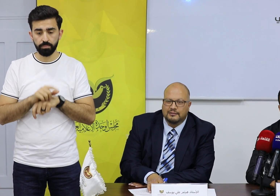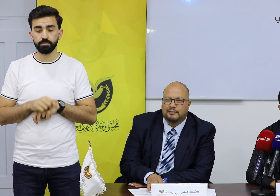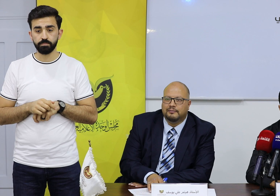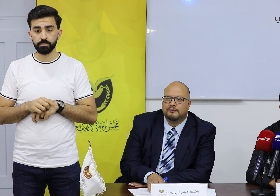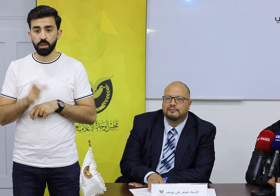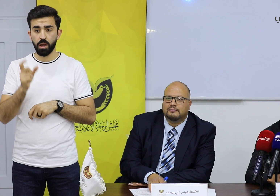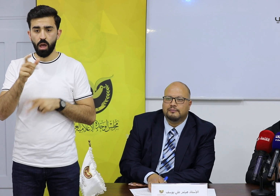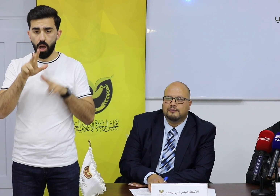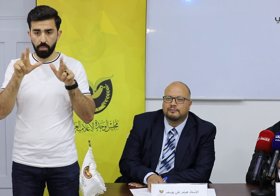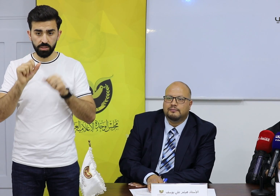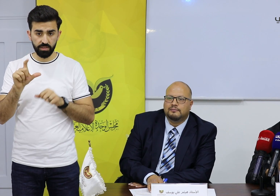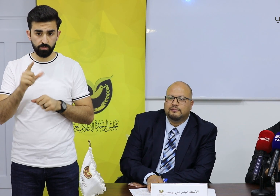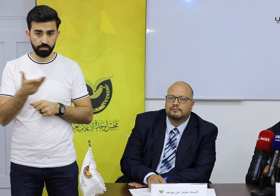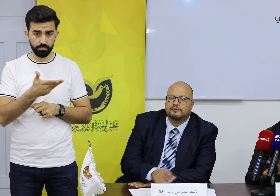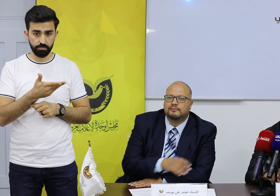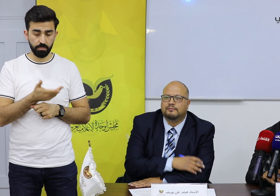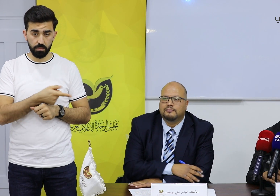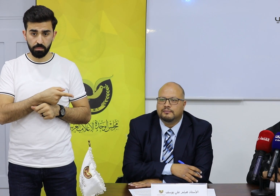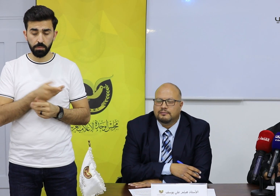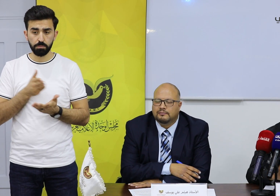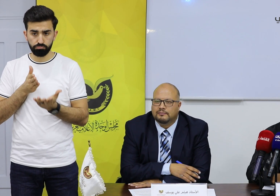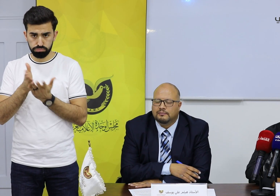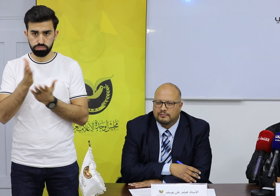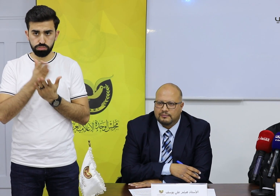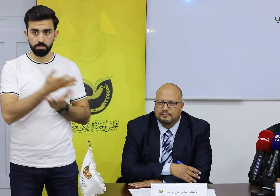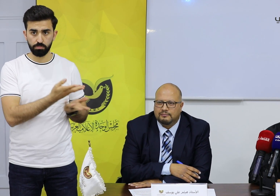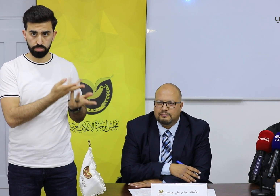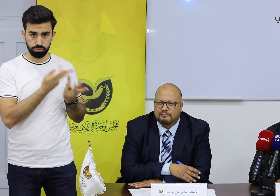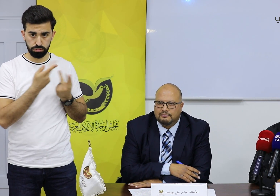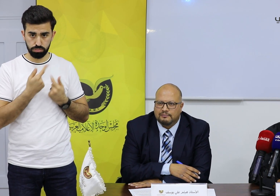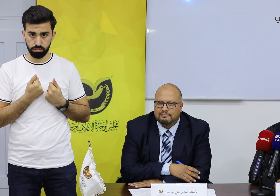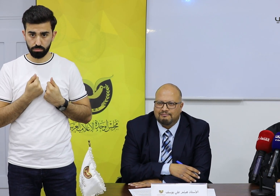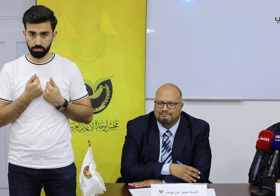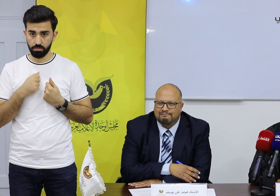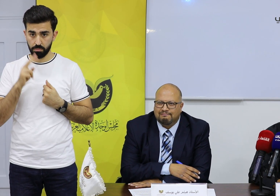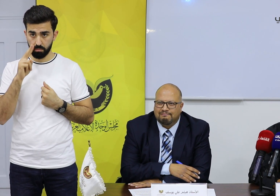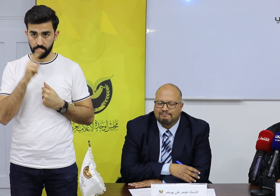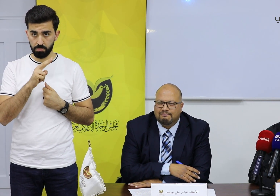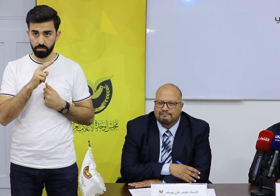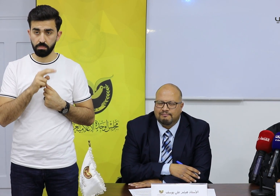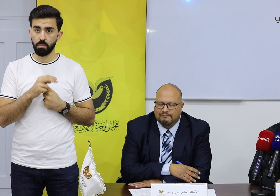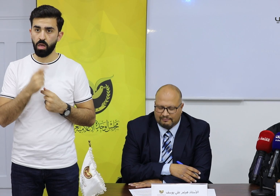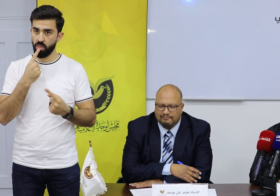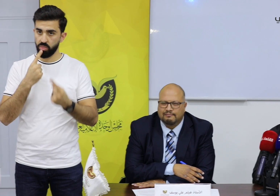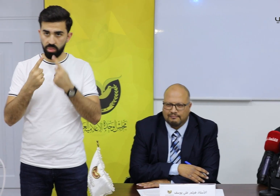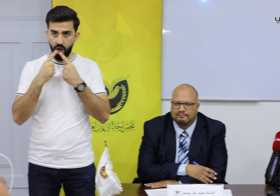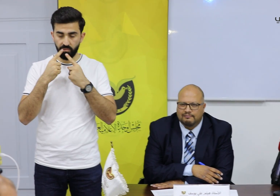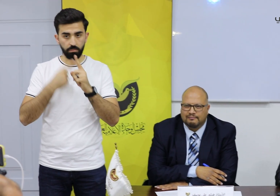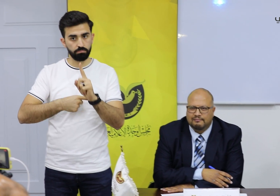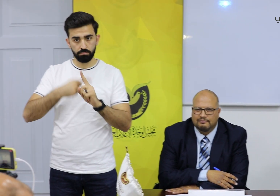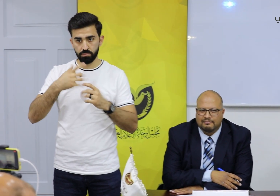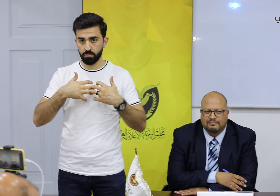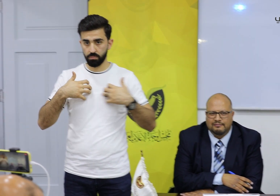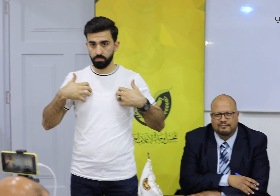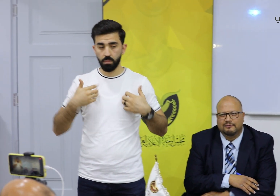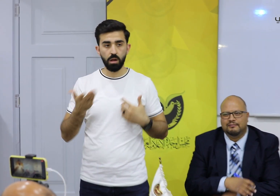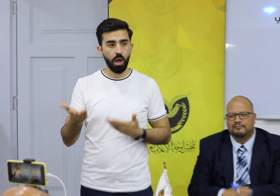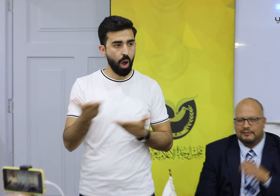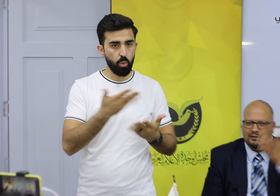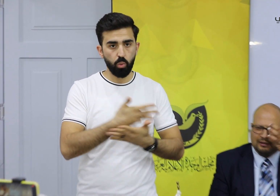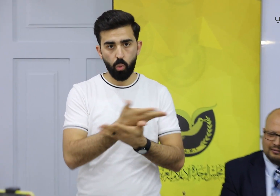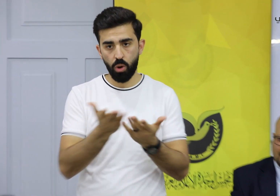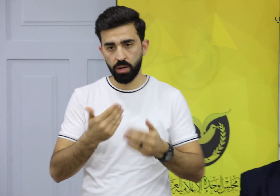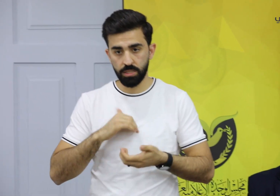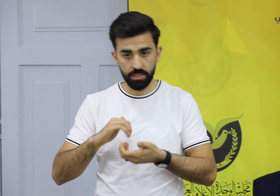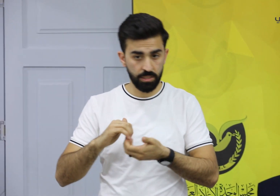نيوز. تطرقتم إلى الحديث، وكان الحديث يعني على مستوى ثقافي عالي، وأرحب بالزملاء